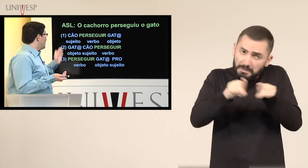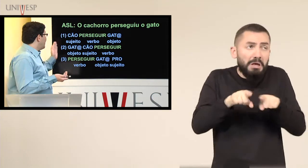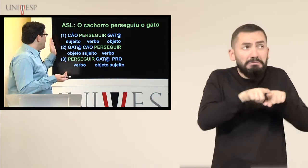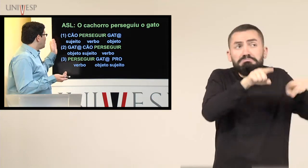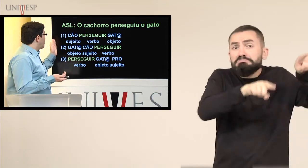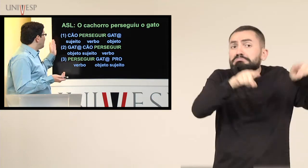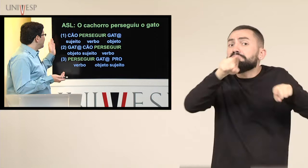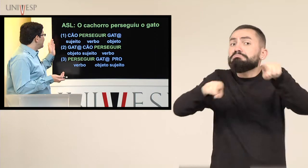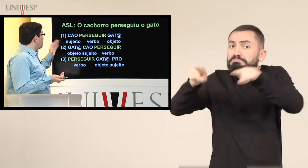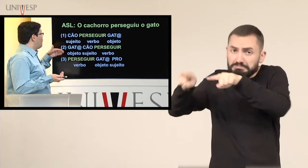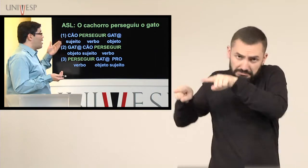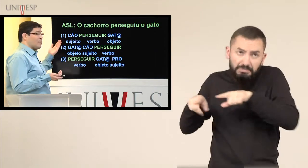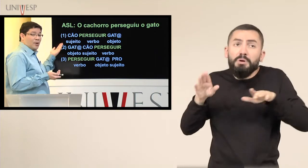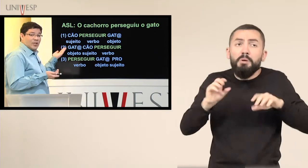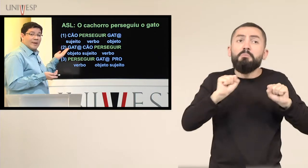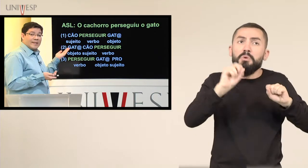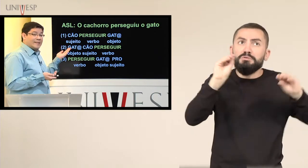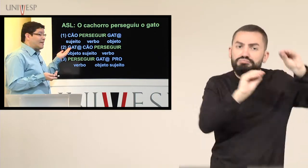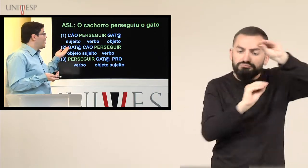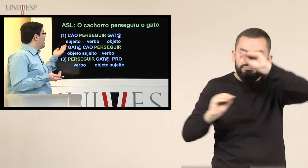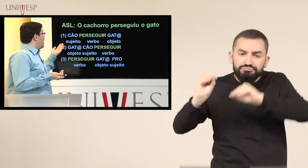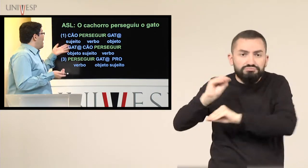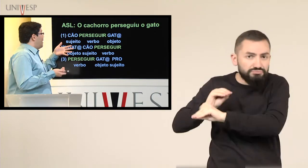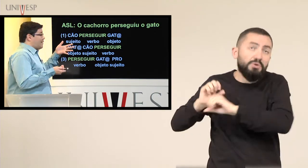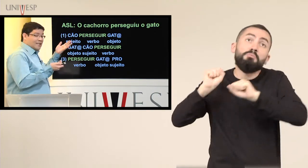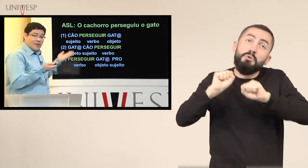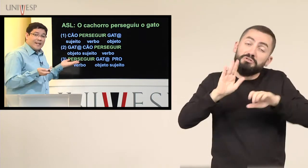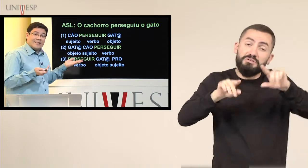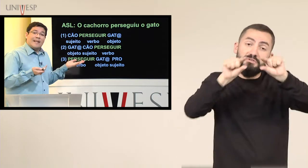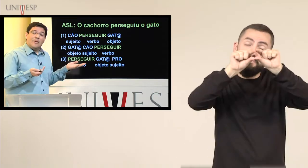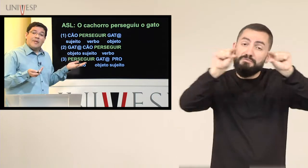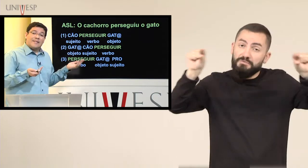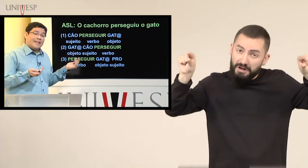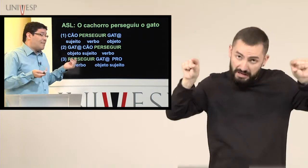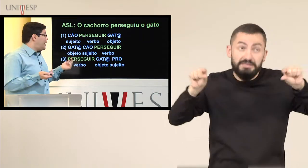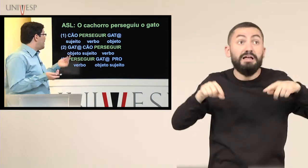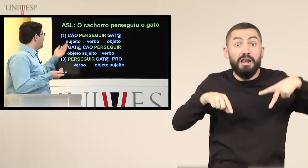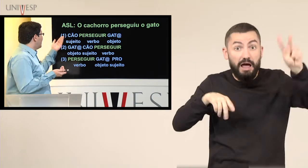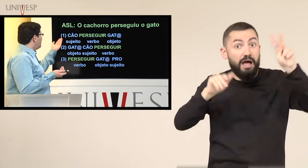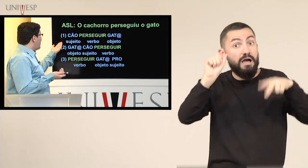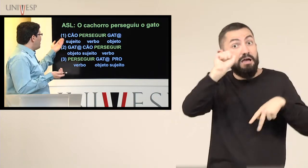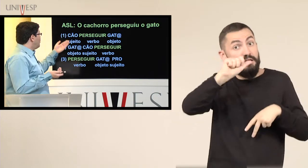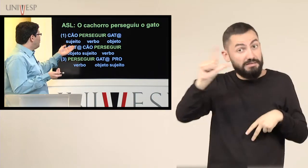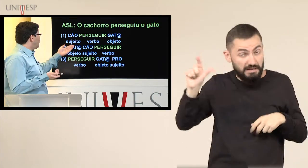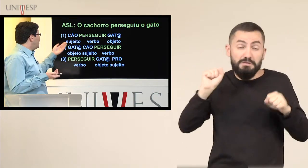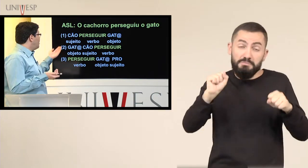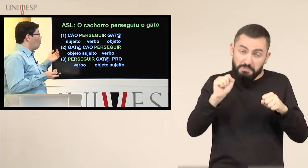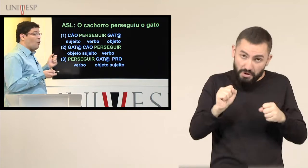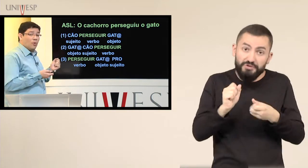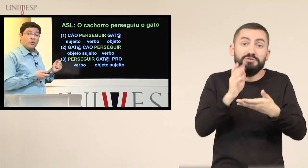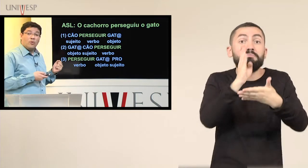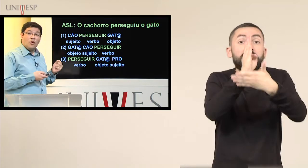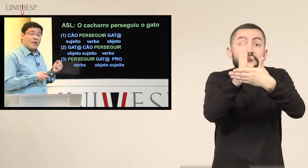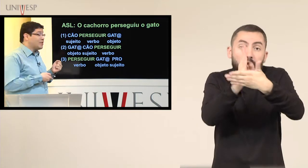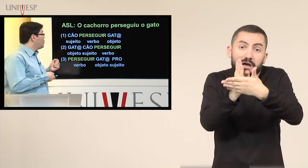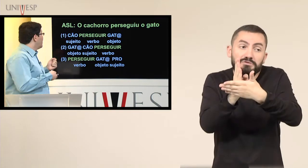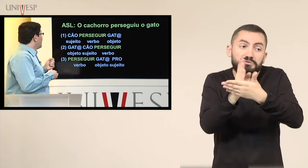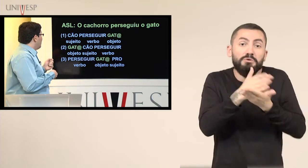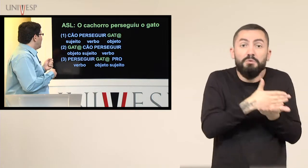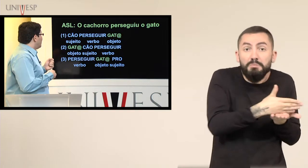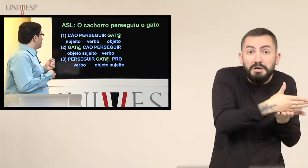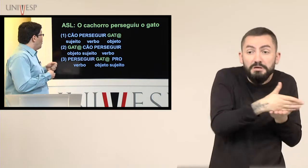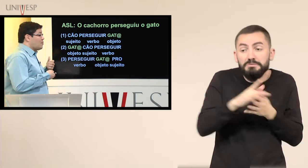grande em sua posição. O verbo pode aparecer nas frases da língua de sinais americana, no meio, no fim ou no